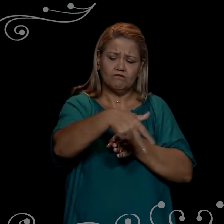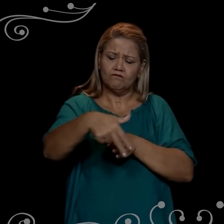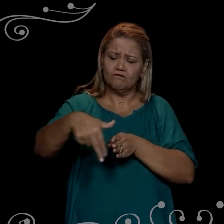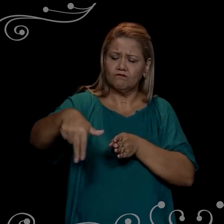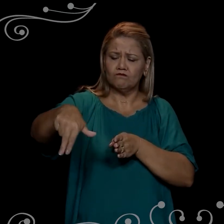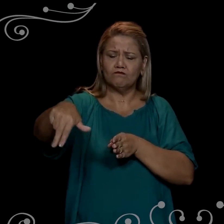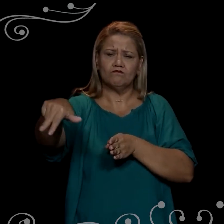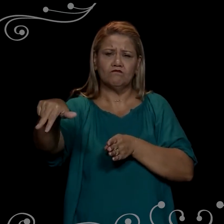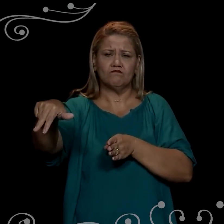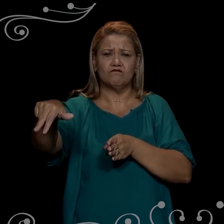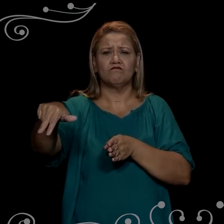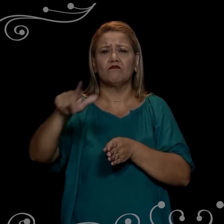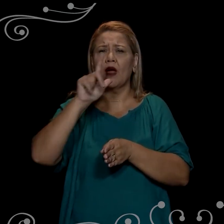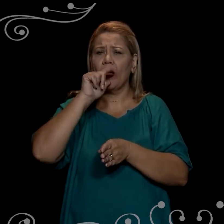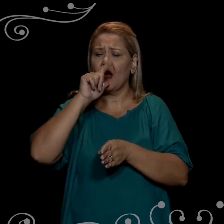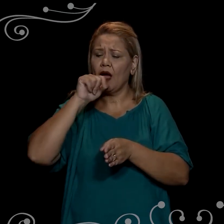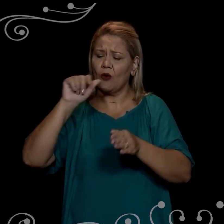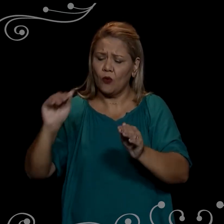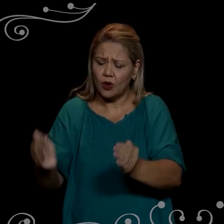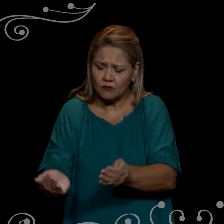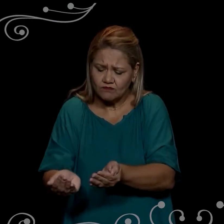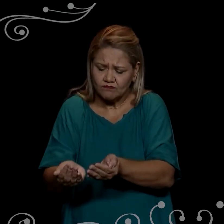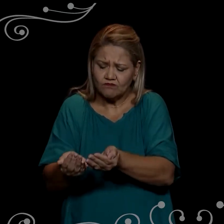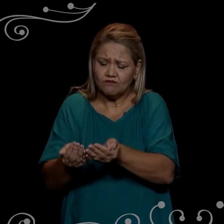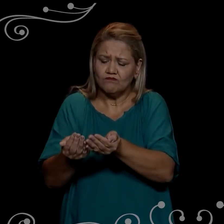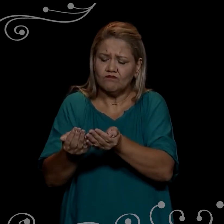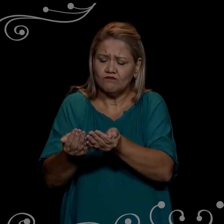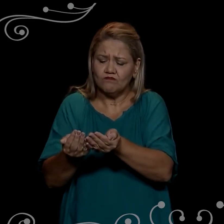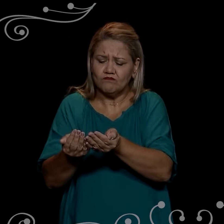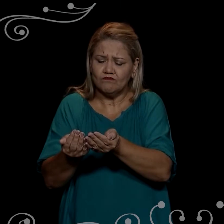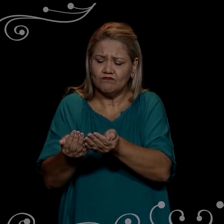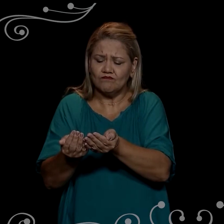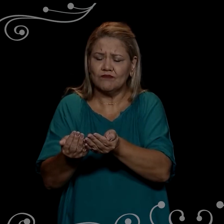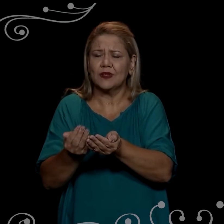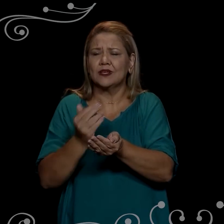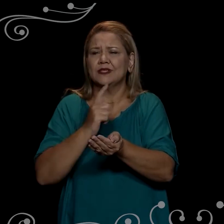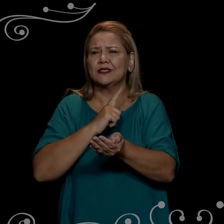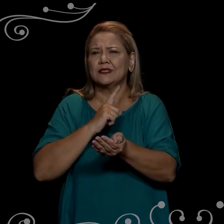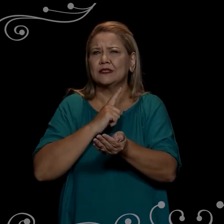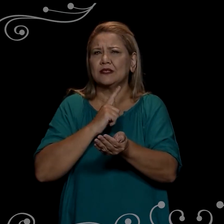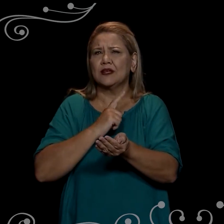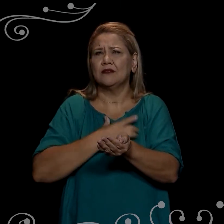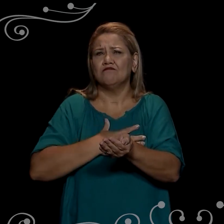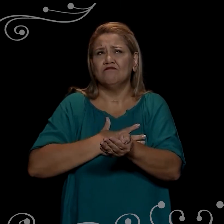fonte, mas, ao se curvar para pegar a água, suspirou de tristeza.